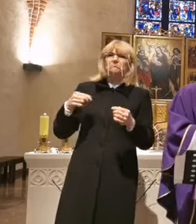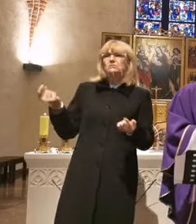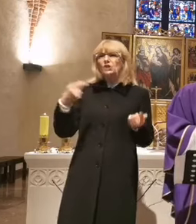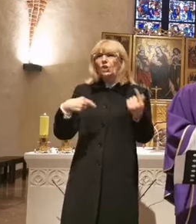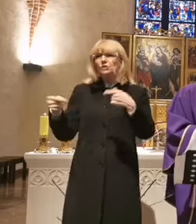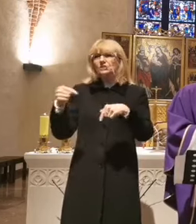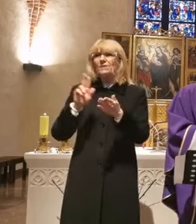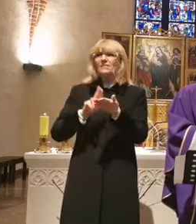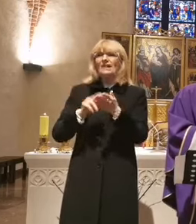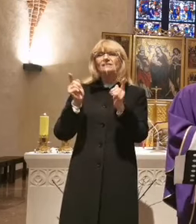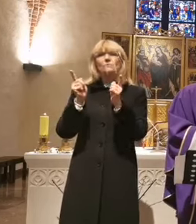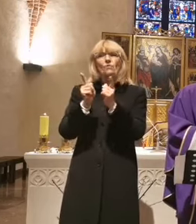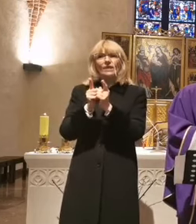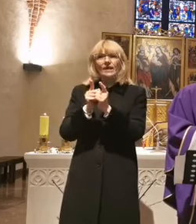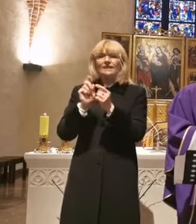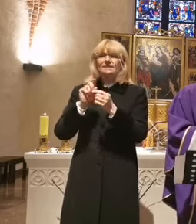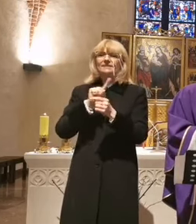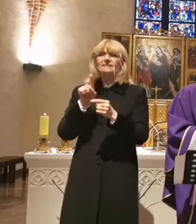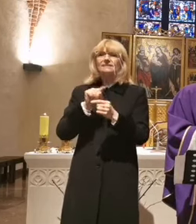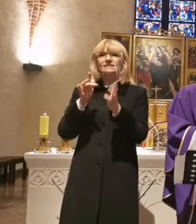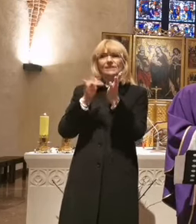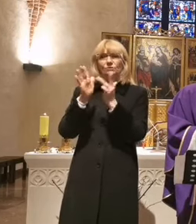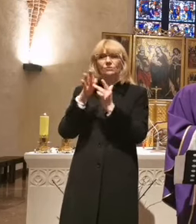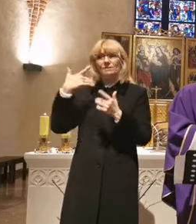Jezusem zmartwychwstałym.